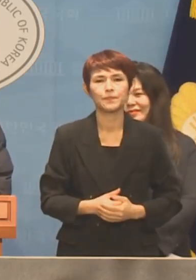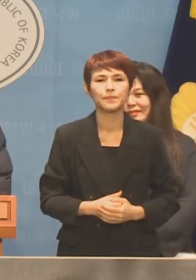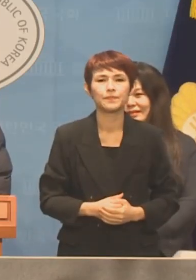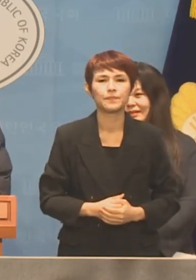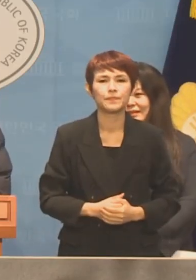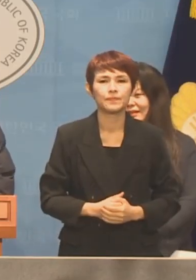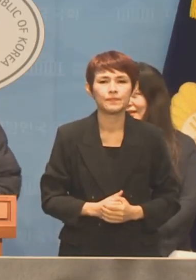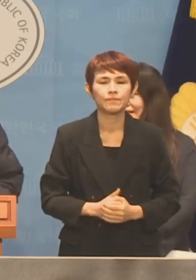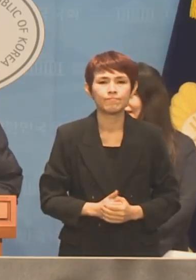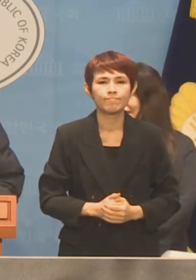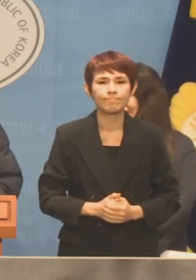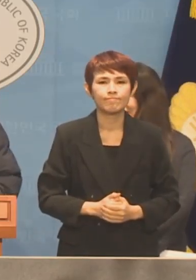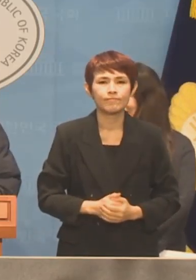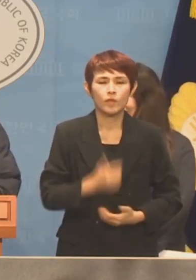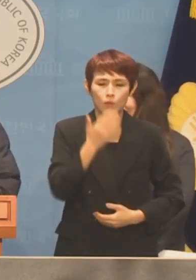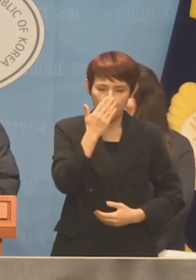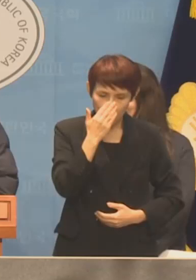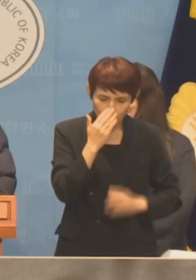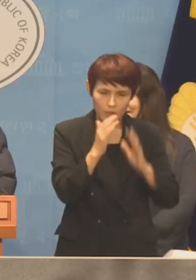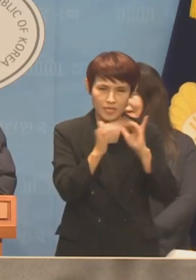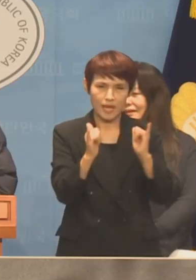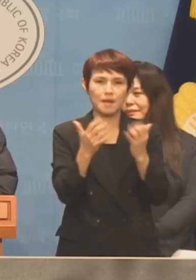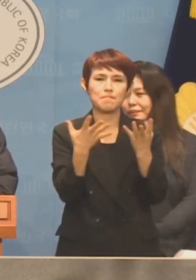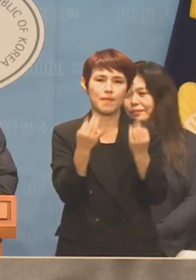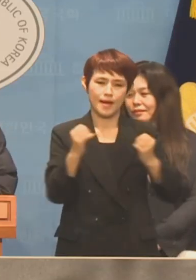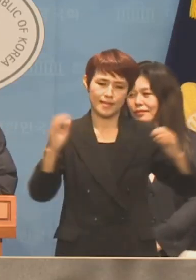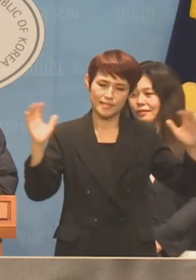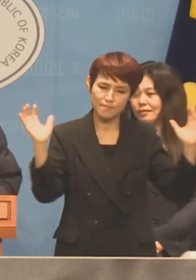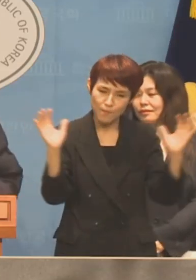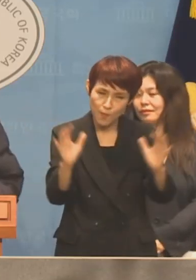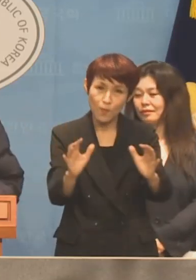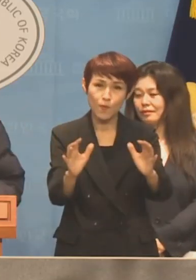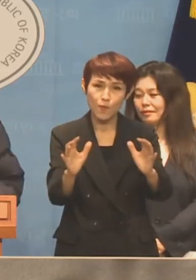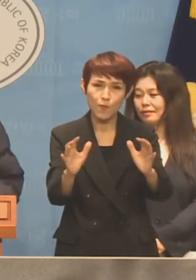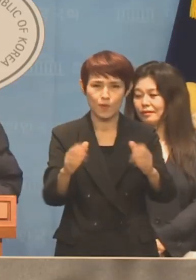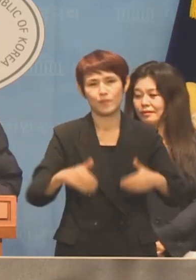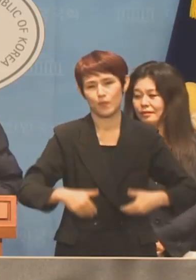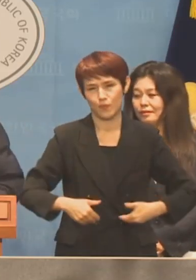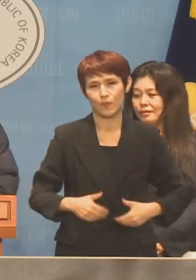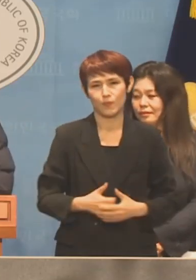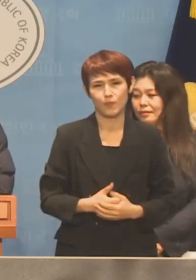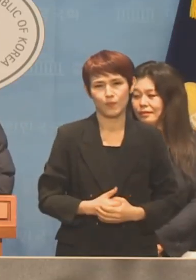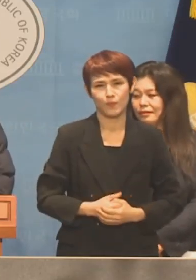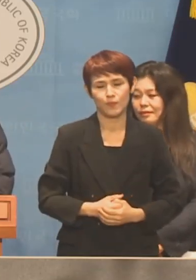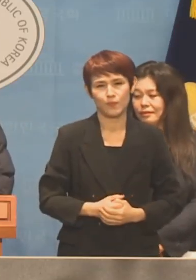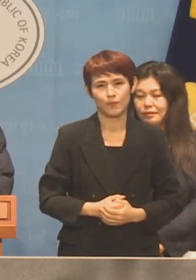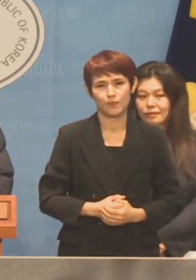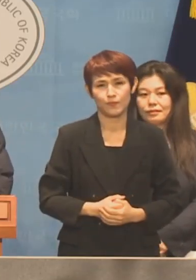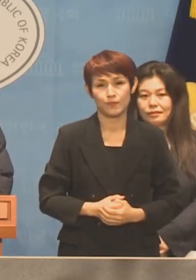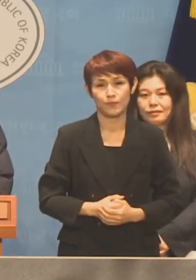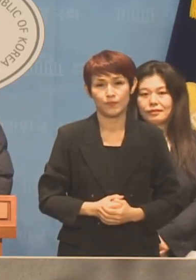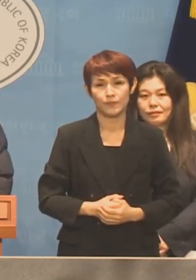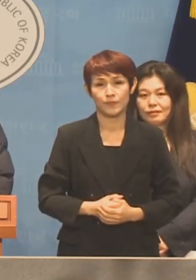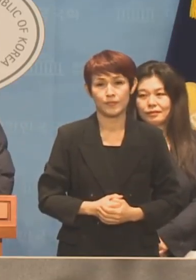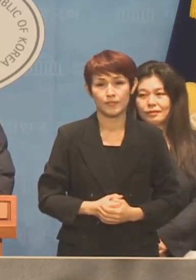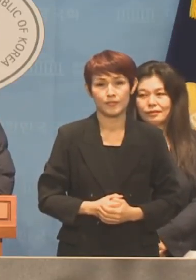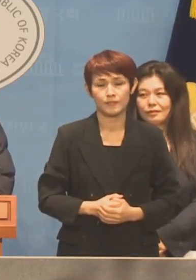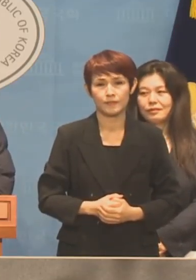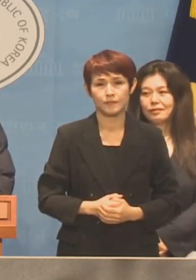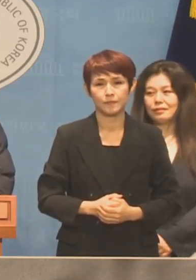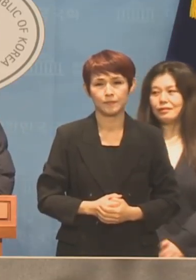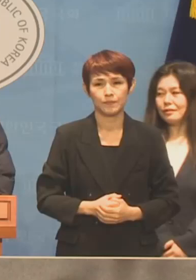그리고 착한 사람들이 많이 모여서 착한 사람 힘에 의해서 나라가 만들어졌으면